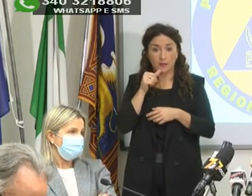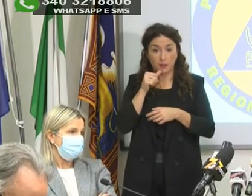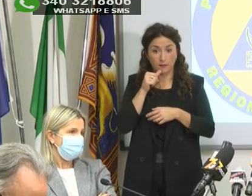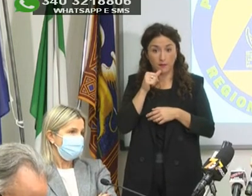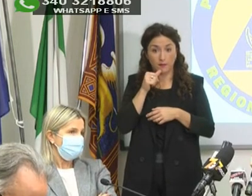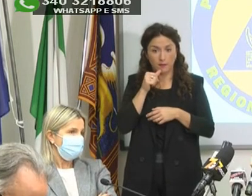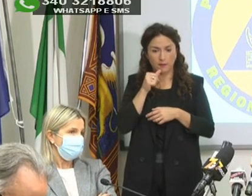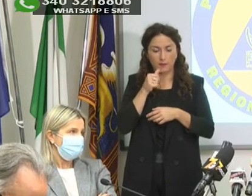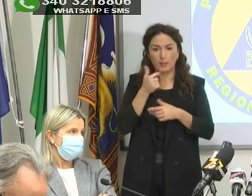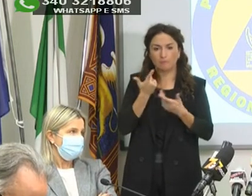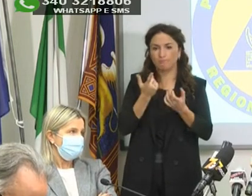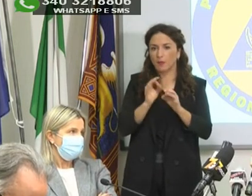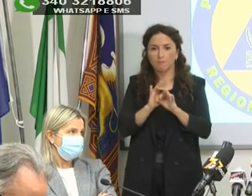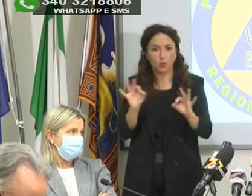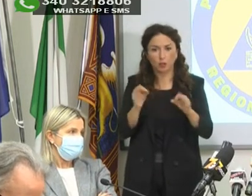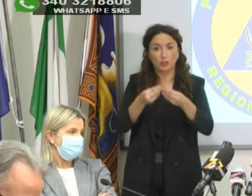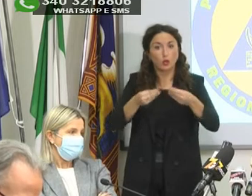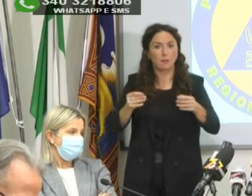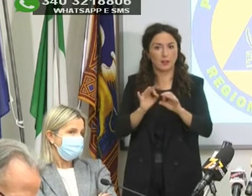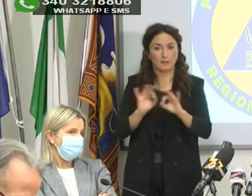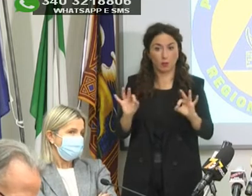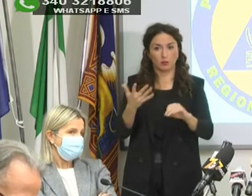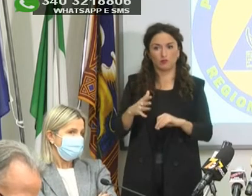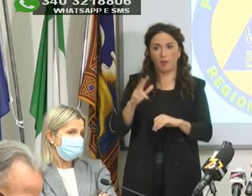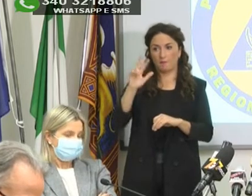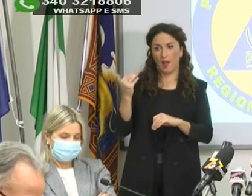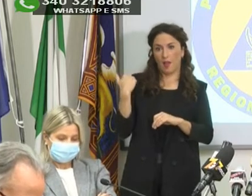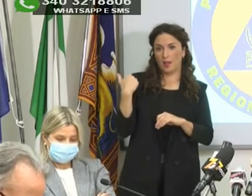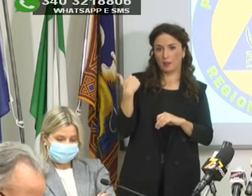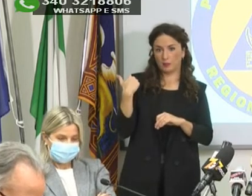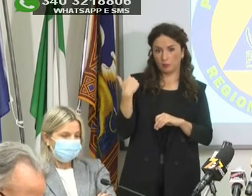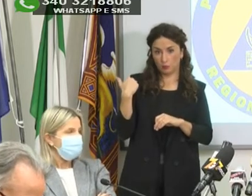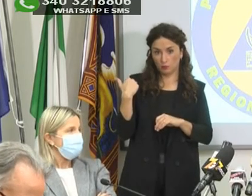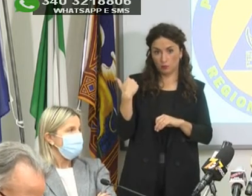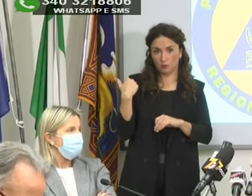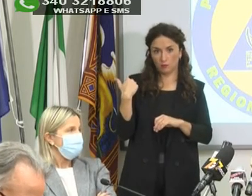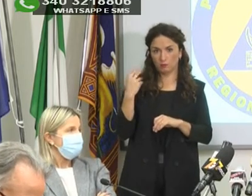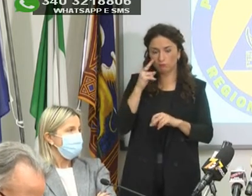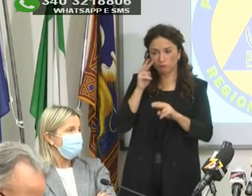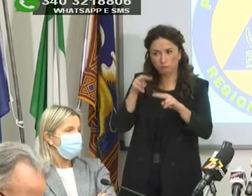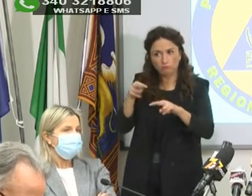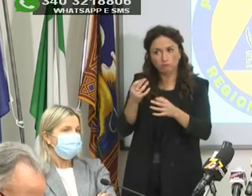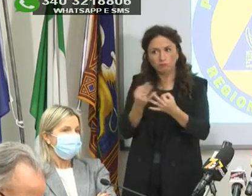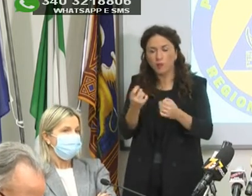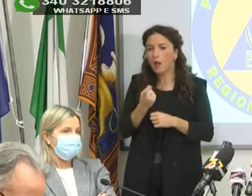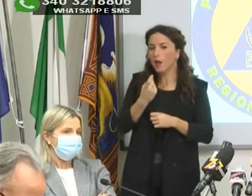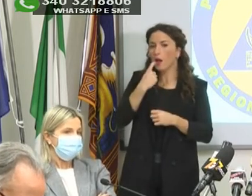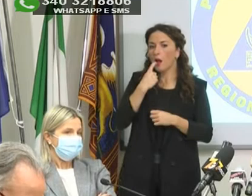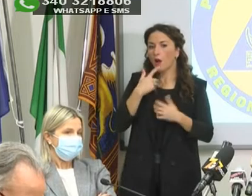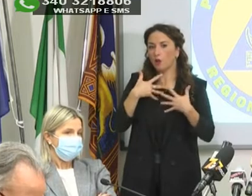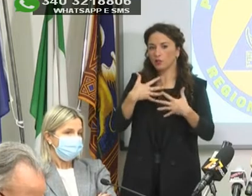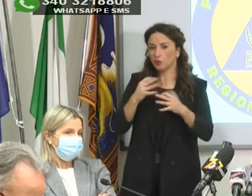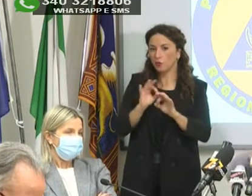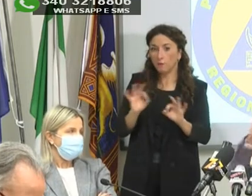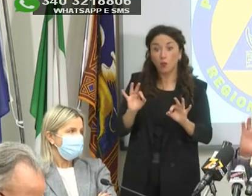li abbiamo fatti installare già a marzo. Ho detto, andate a dare un'occhiata, che ci sono i tubi per l'ossigeno dappertutto,